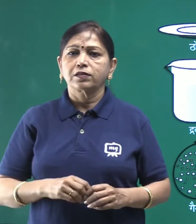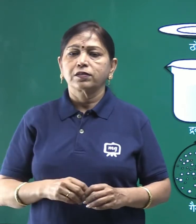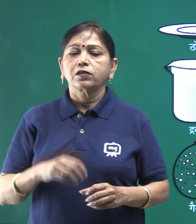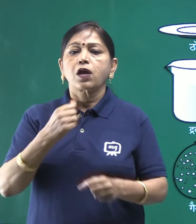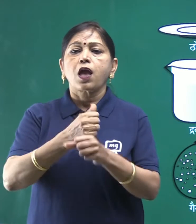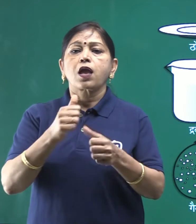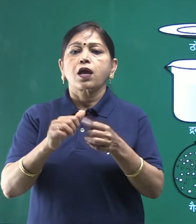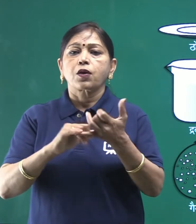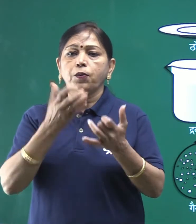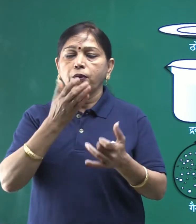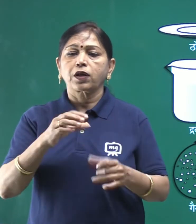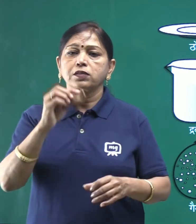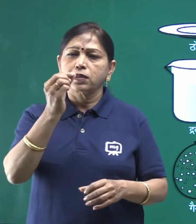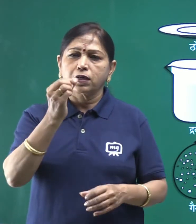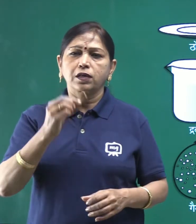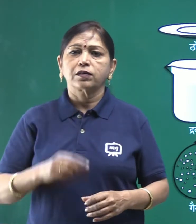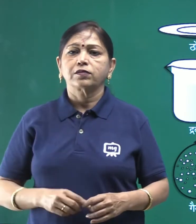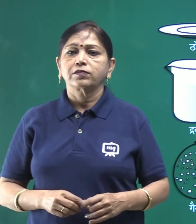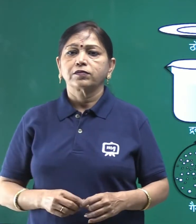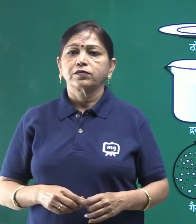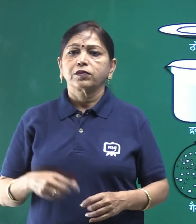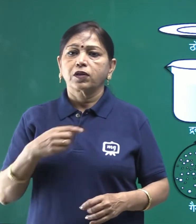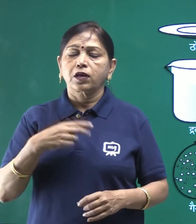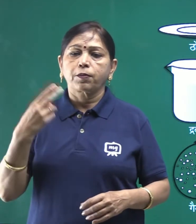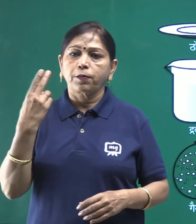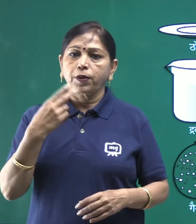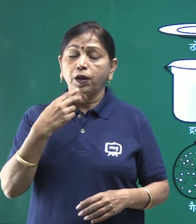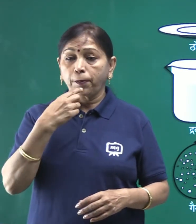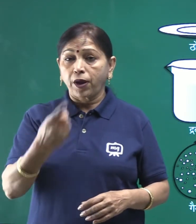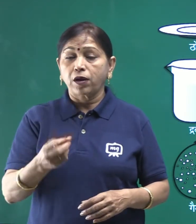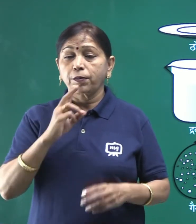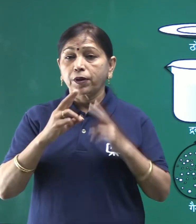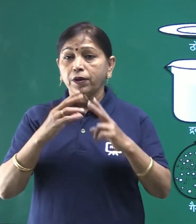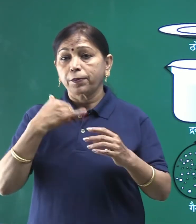गैस के कण, इनके बारे में बताया गया है।